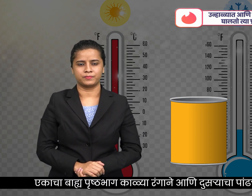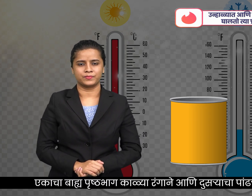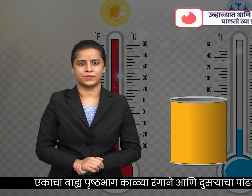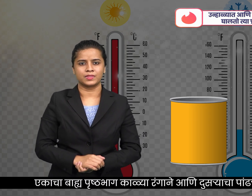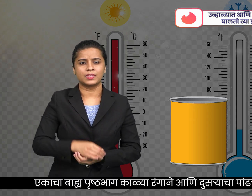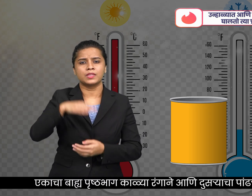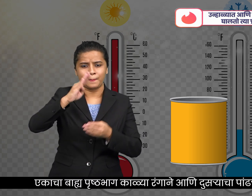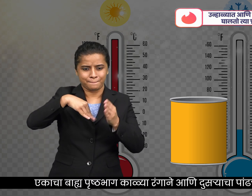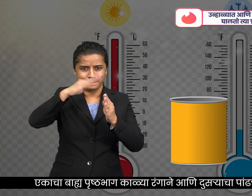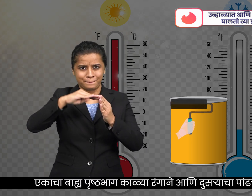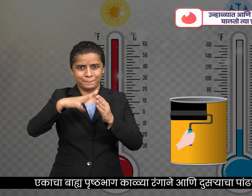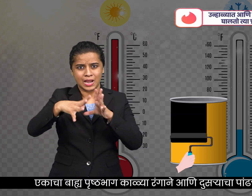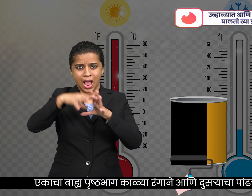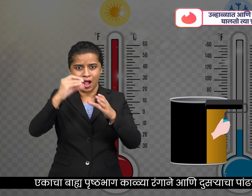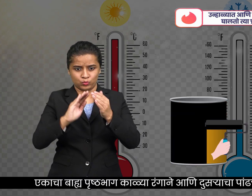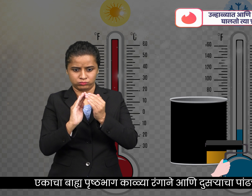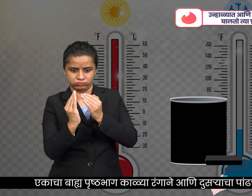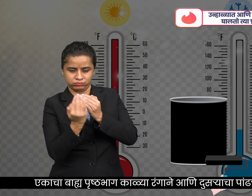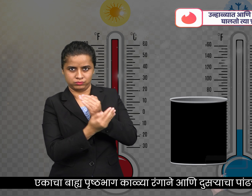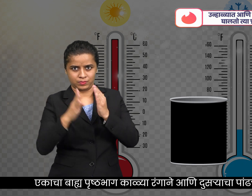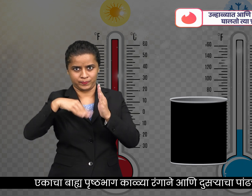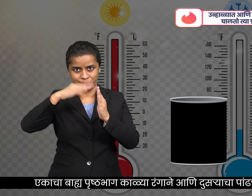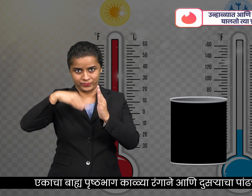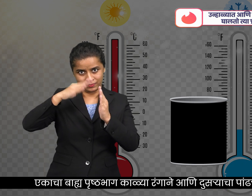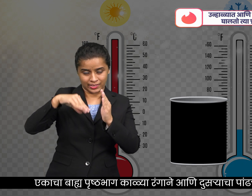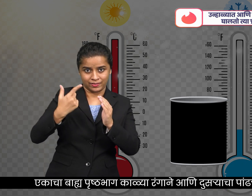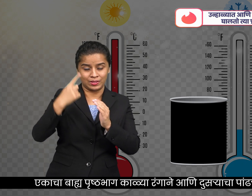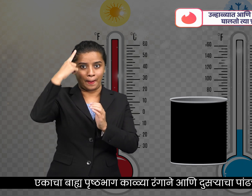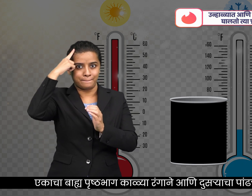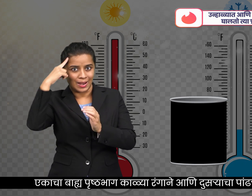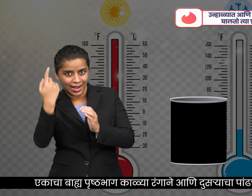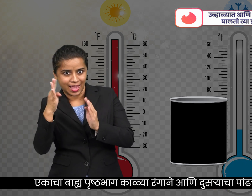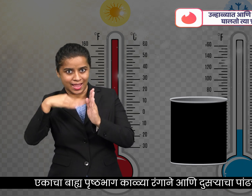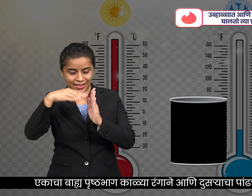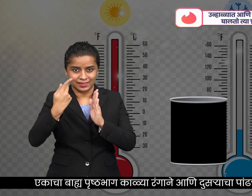एकाच बाह्य पृष्ठभागाने काळ्या रंगाने आणि दुसऱ्याला पांढऱ्या रंगाने रंगवा.